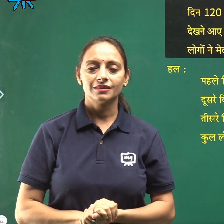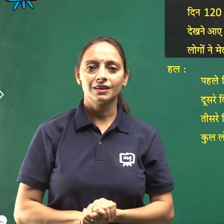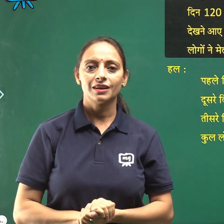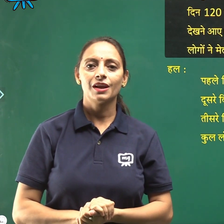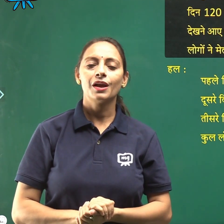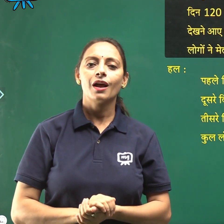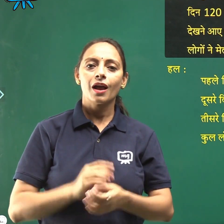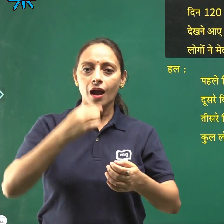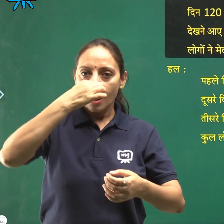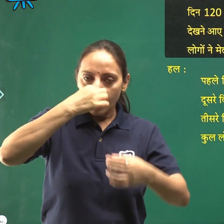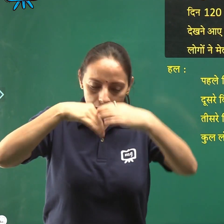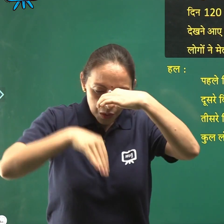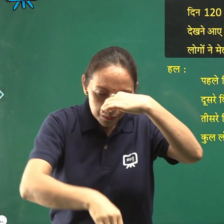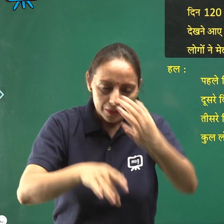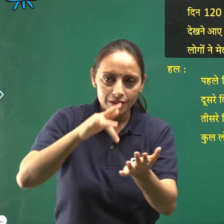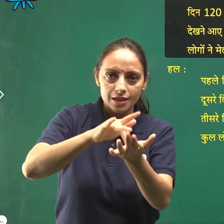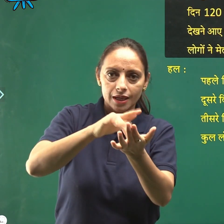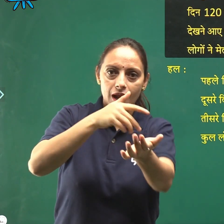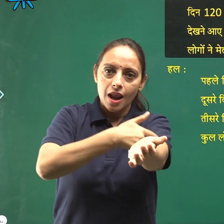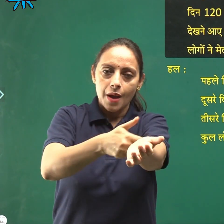कुंभ के मेले में